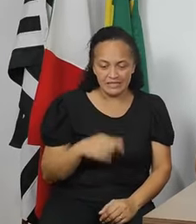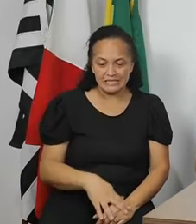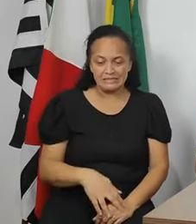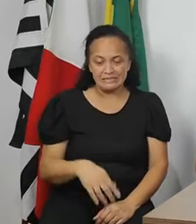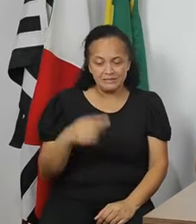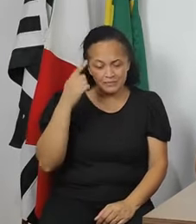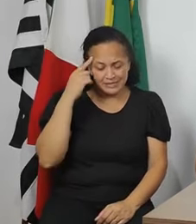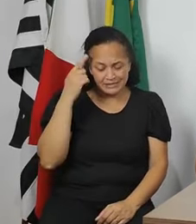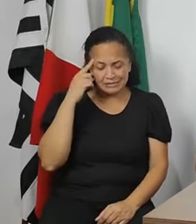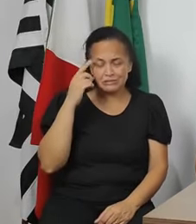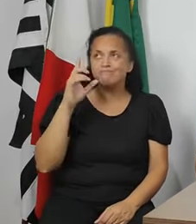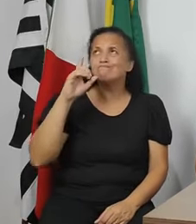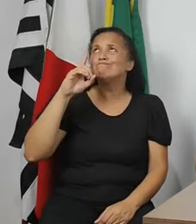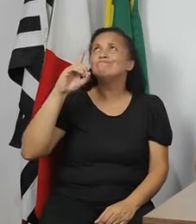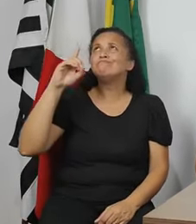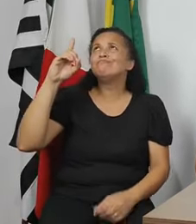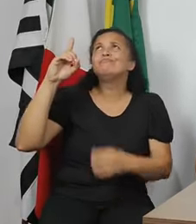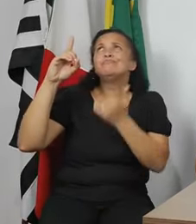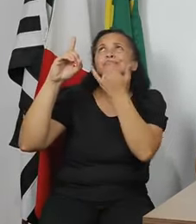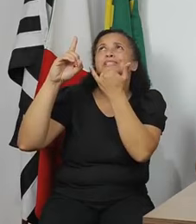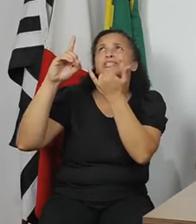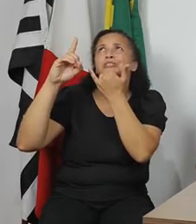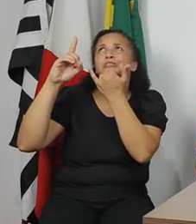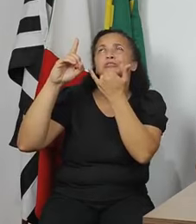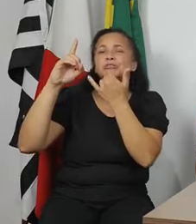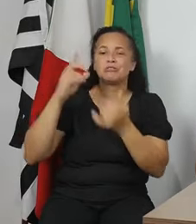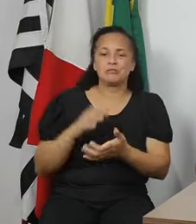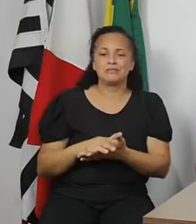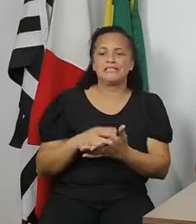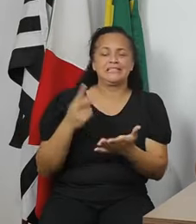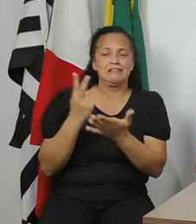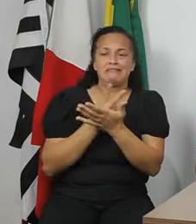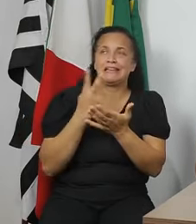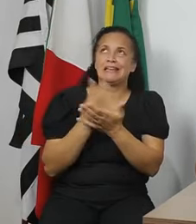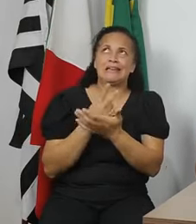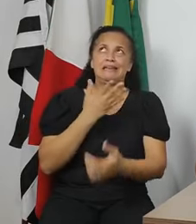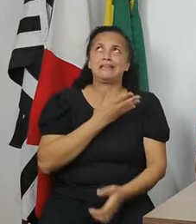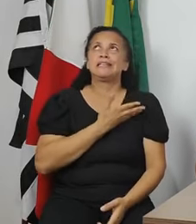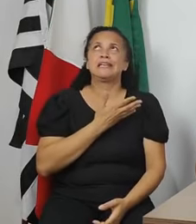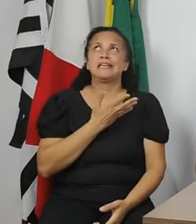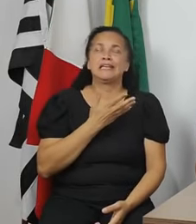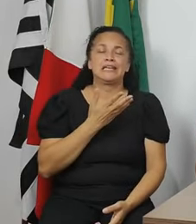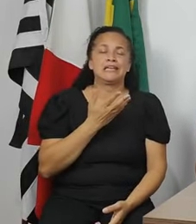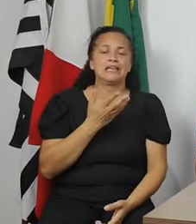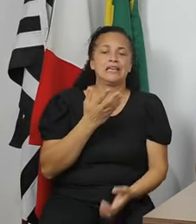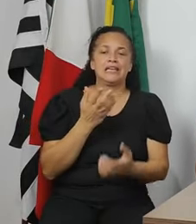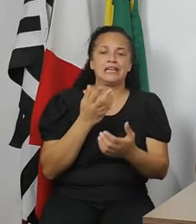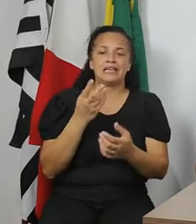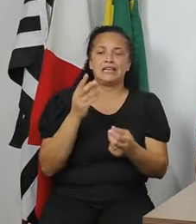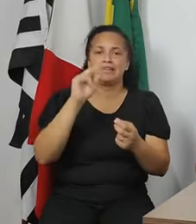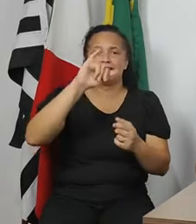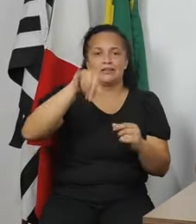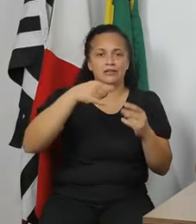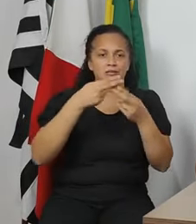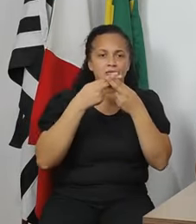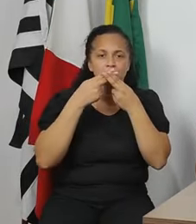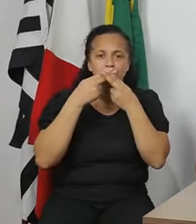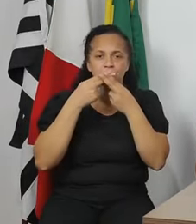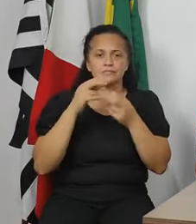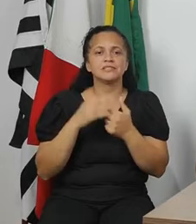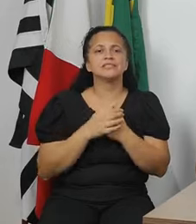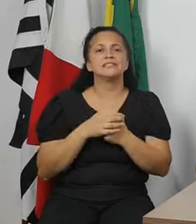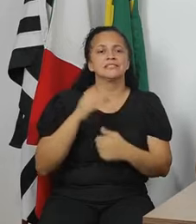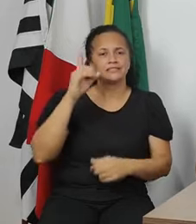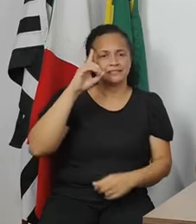Mas como eu falei, né, como é uma forma de adorar a Deus, eu creio que naquele momento Deus recebeu o meu jejum de bom grado, né,